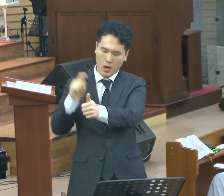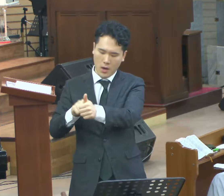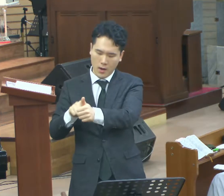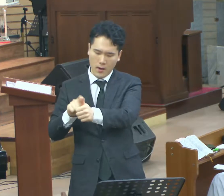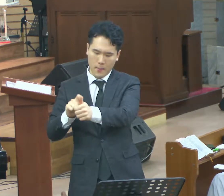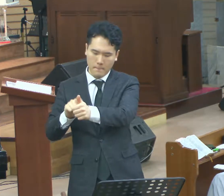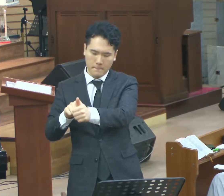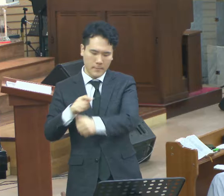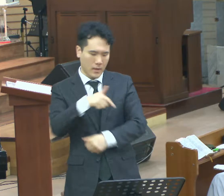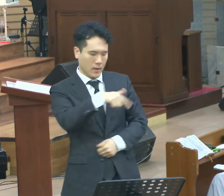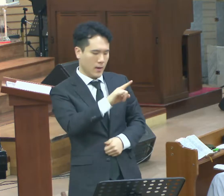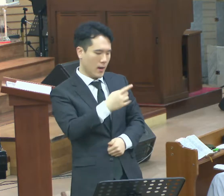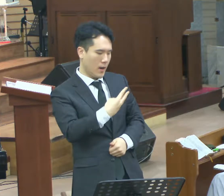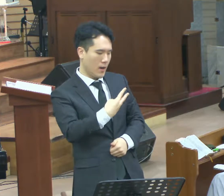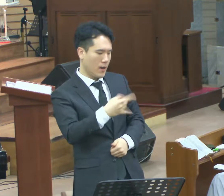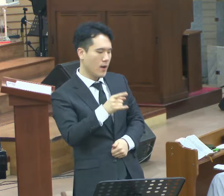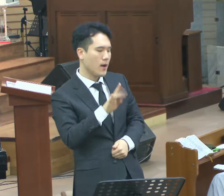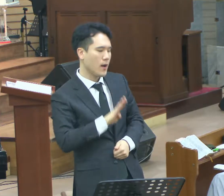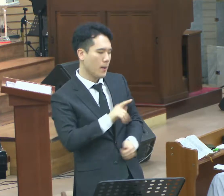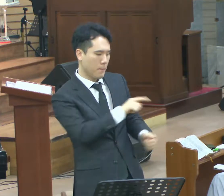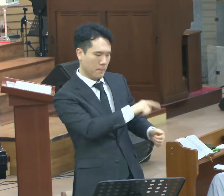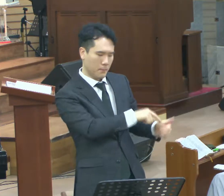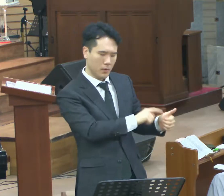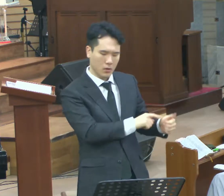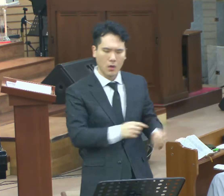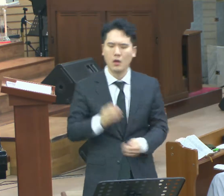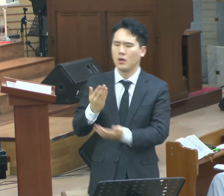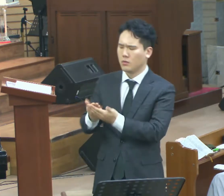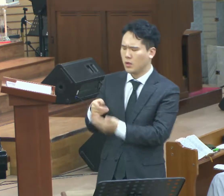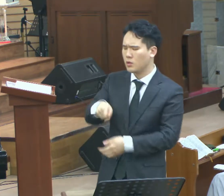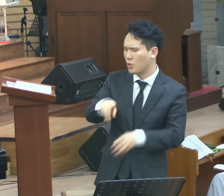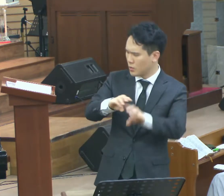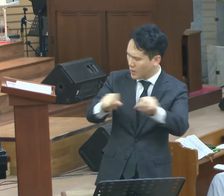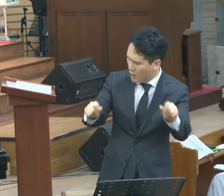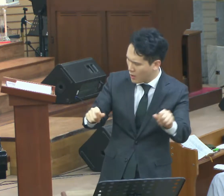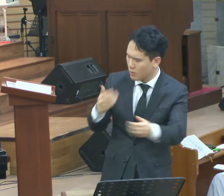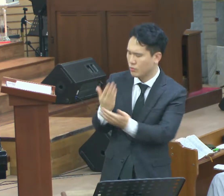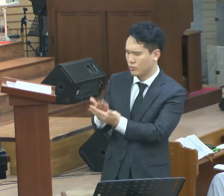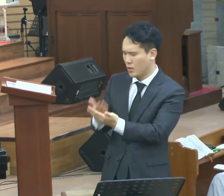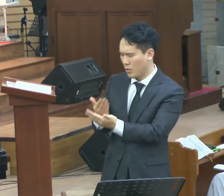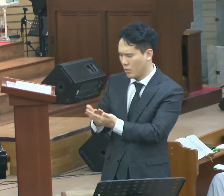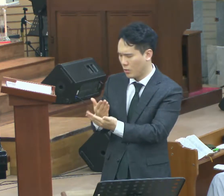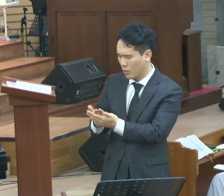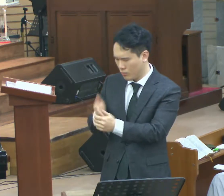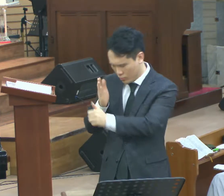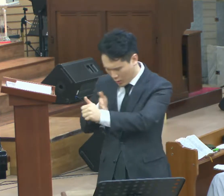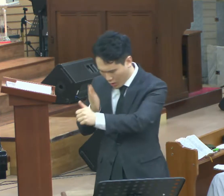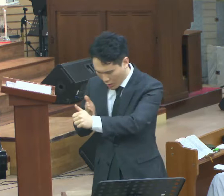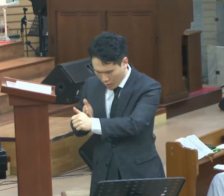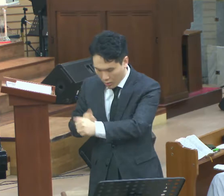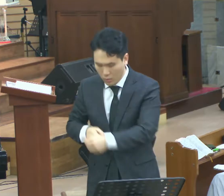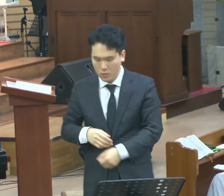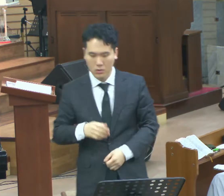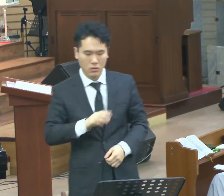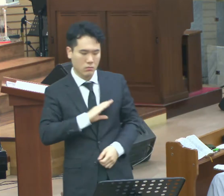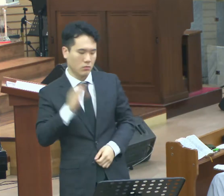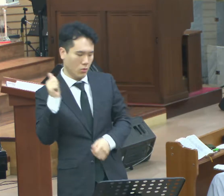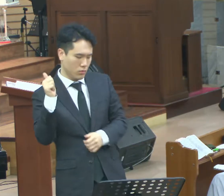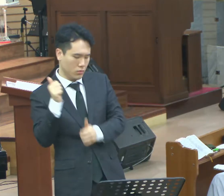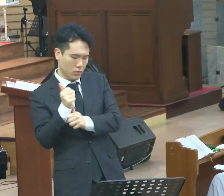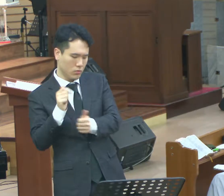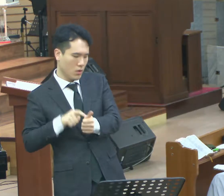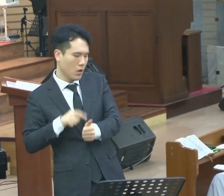것은 자기 개인적 판단이나 갈렙과의 관계가 좋아서가 아니라 하나님의 허락이 있었다는